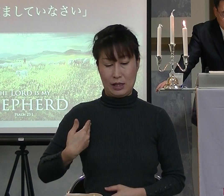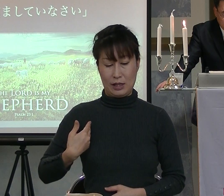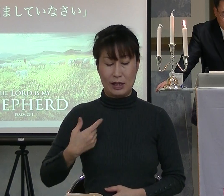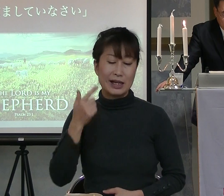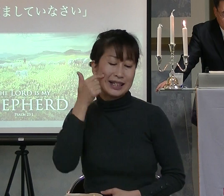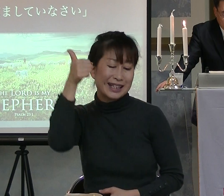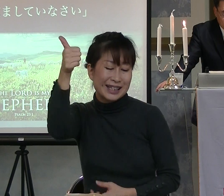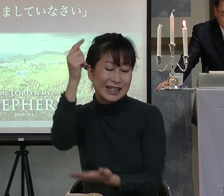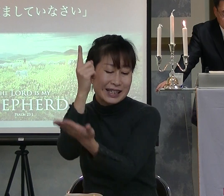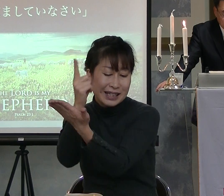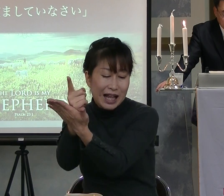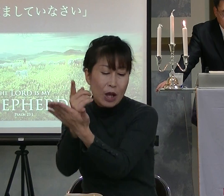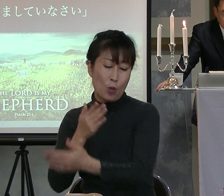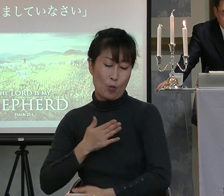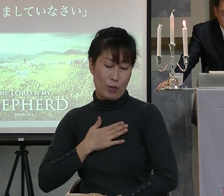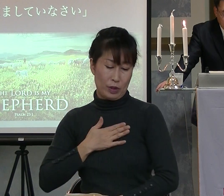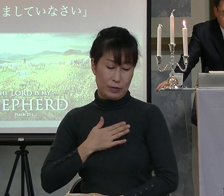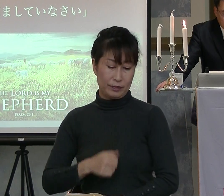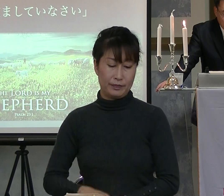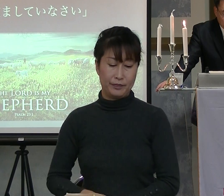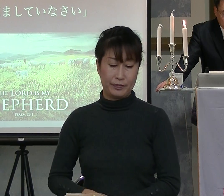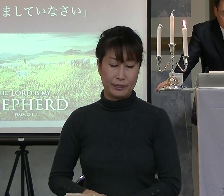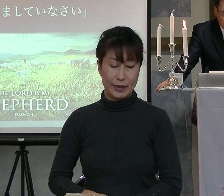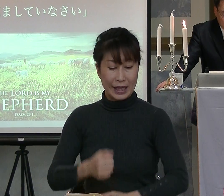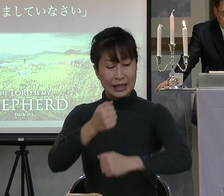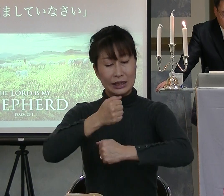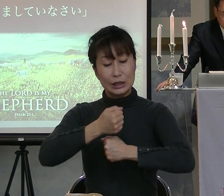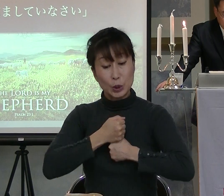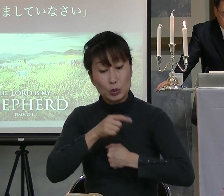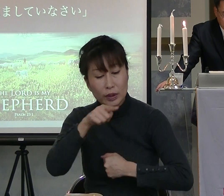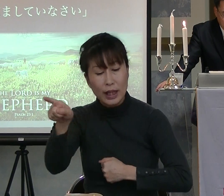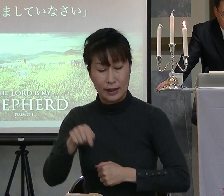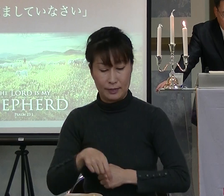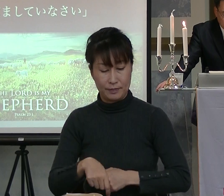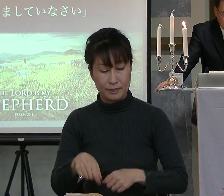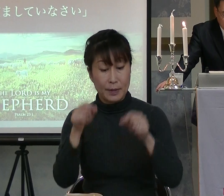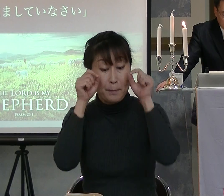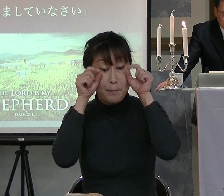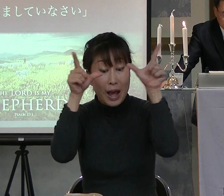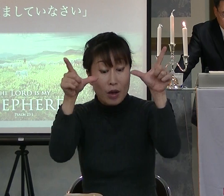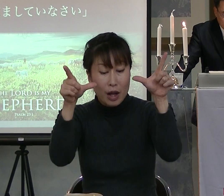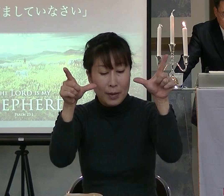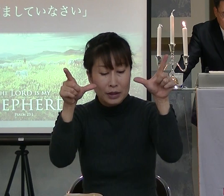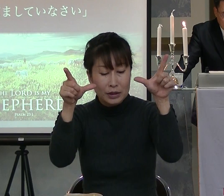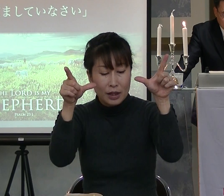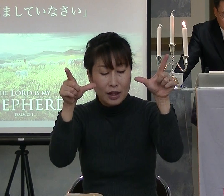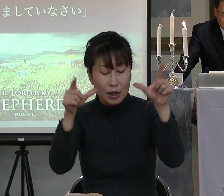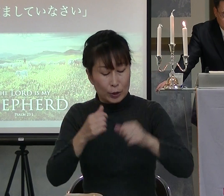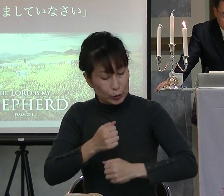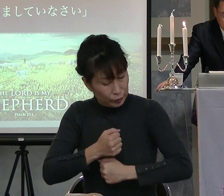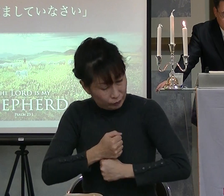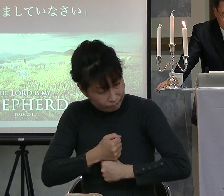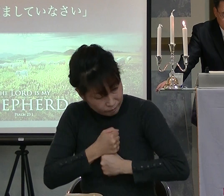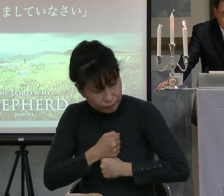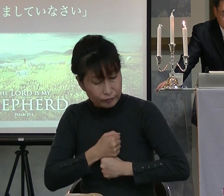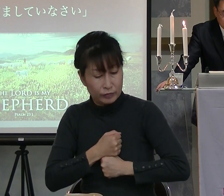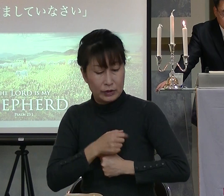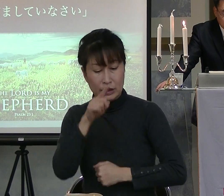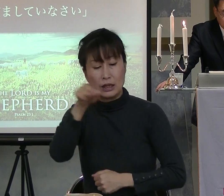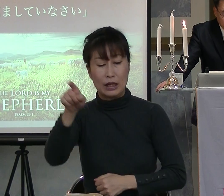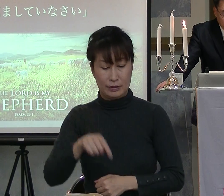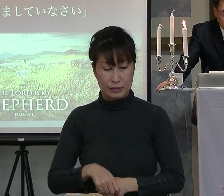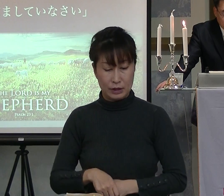知っておられます。気をつけなさい。目を覚まし注意していな